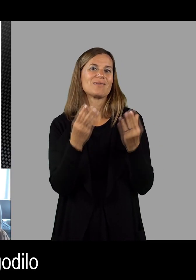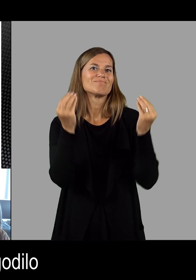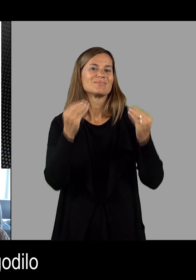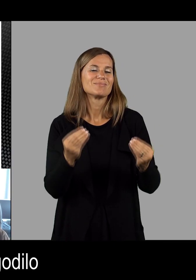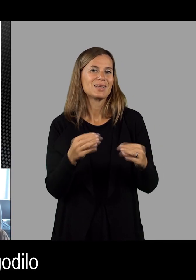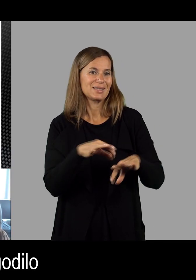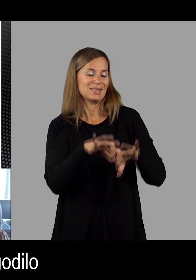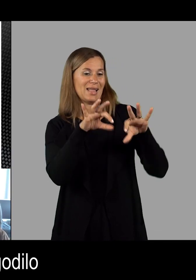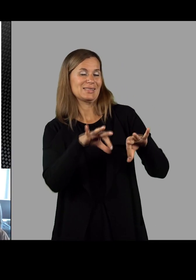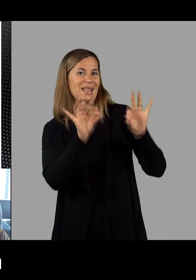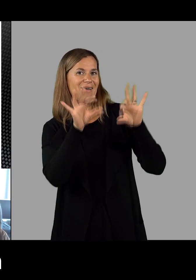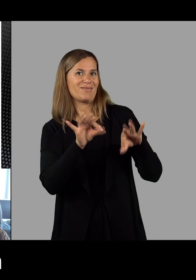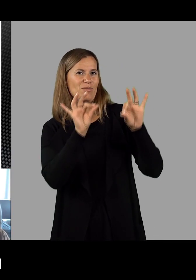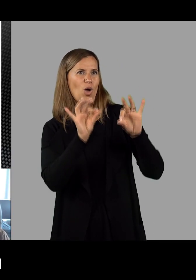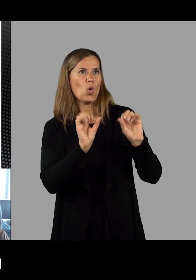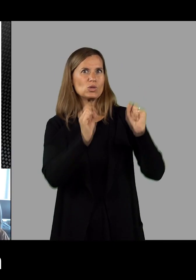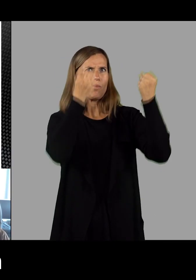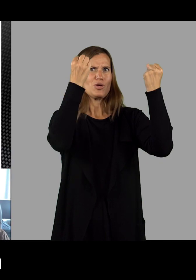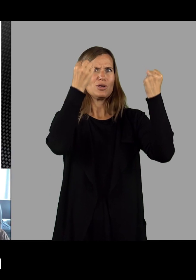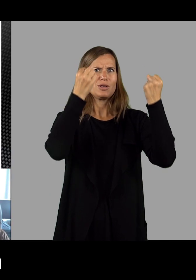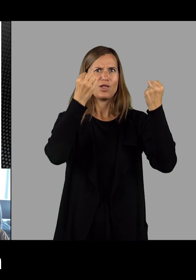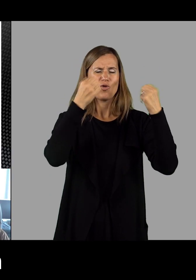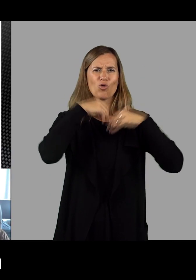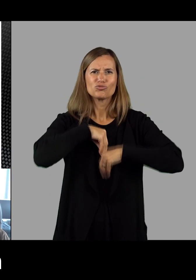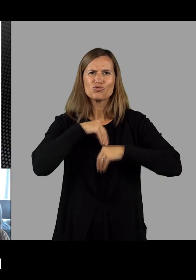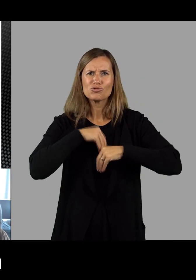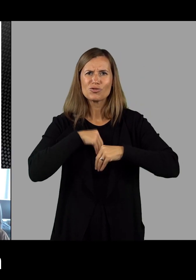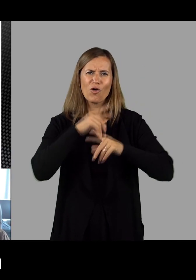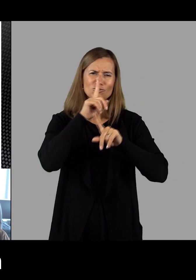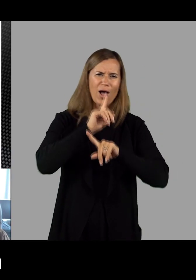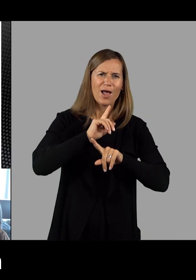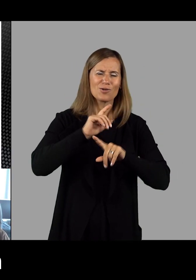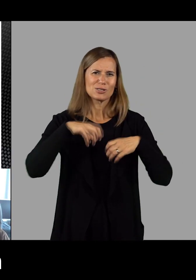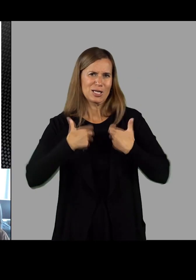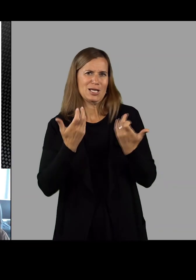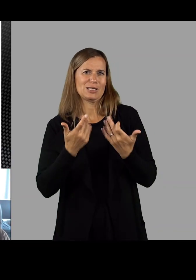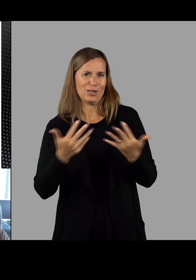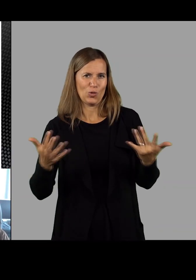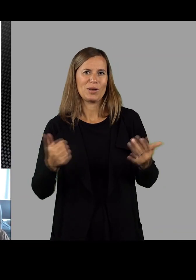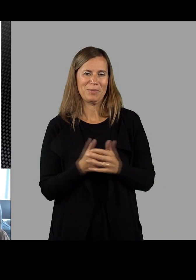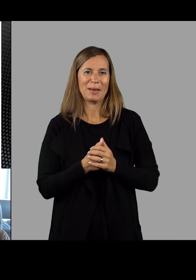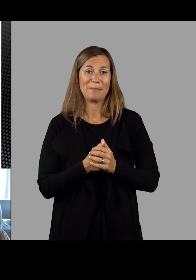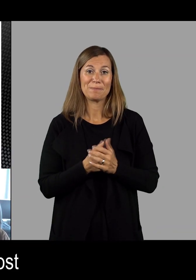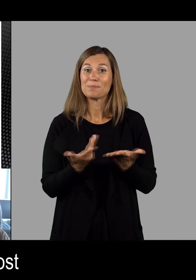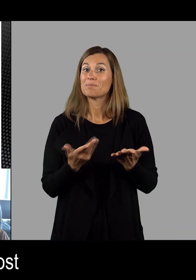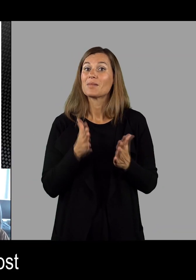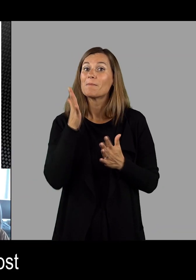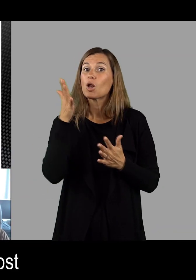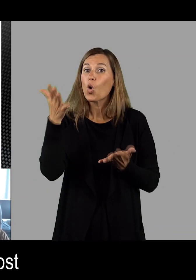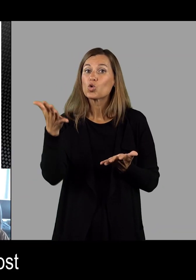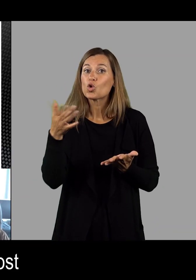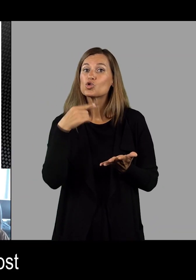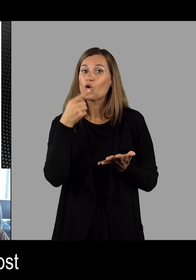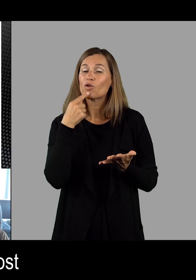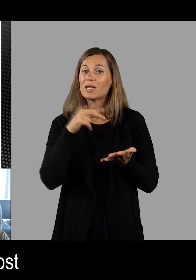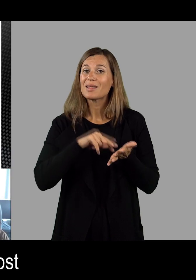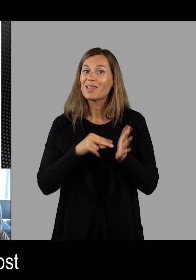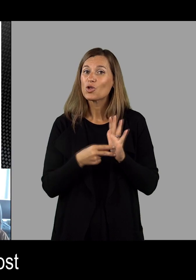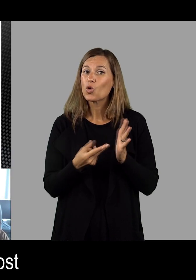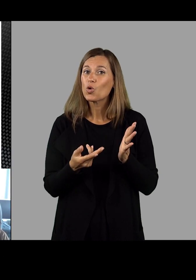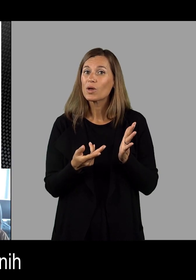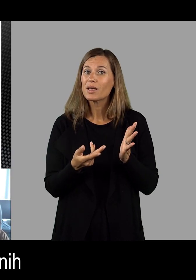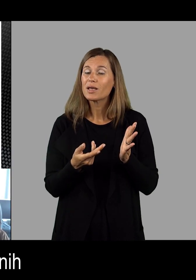sistem zaznanemu vznemirjeno čustvom in tako naprej. No in kakšna je prihodnost zgornjih